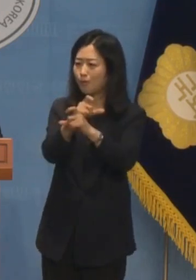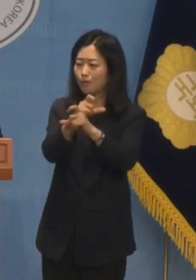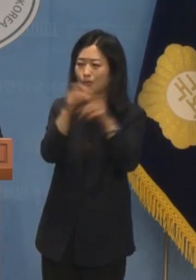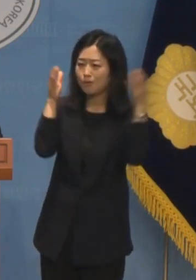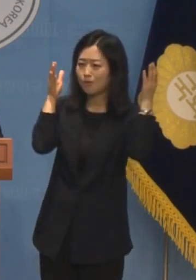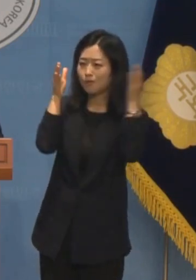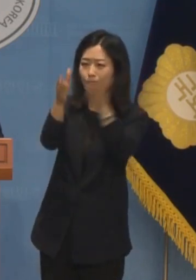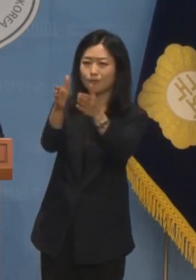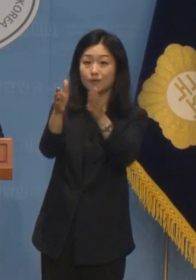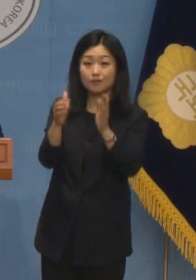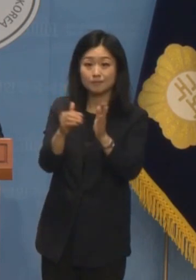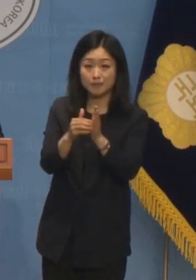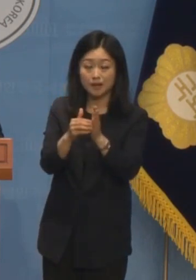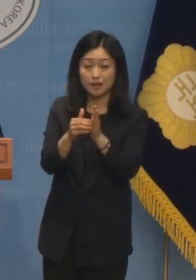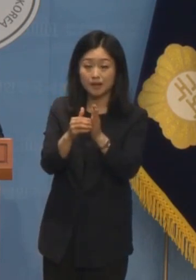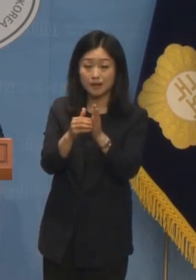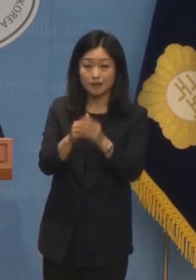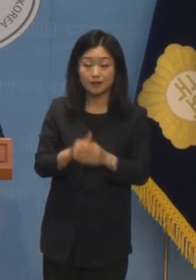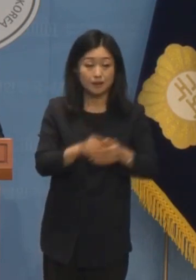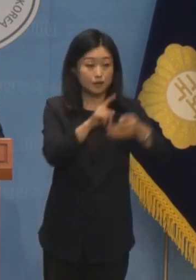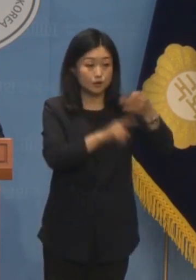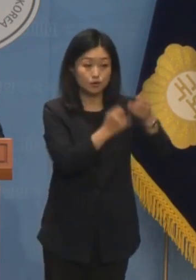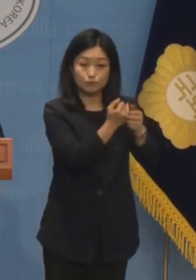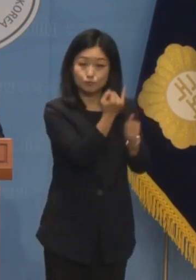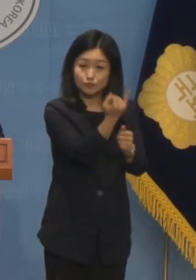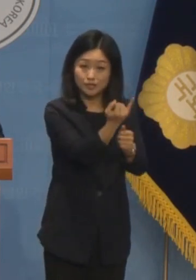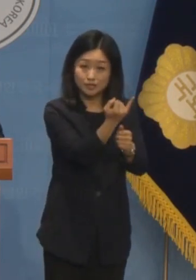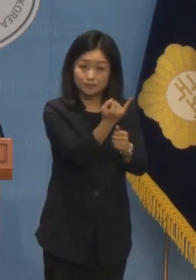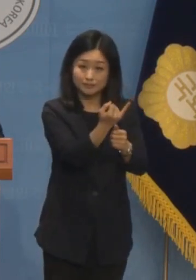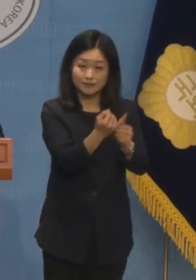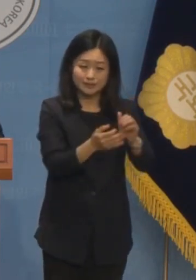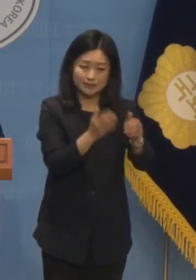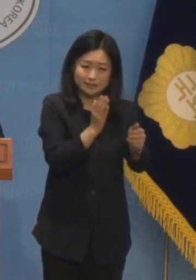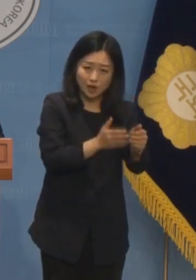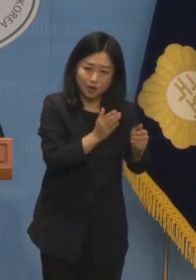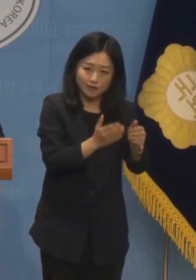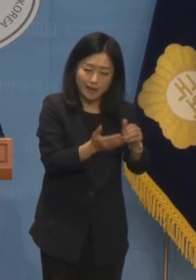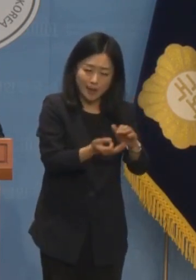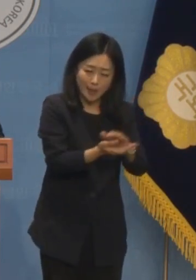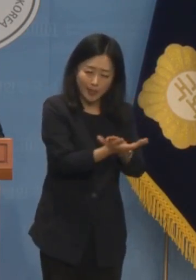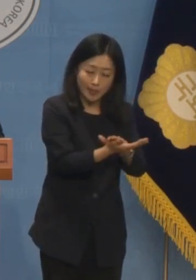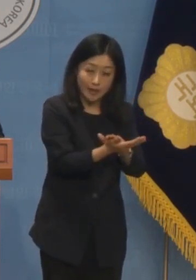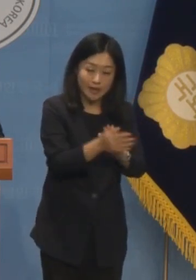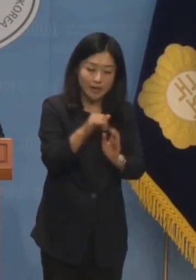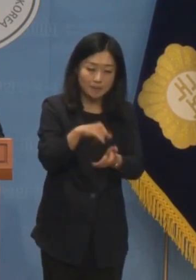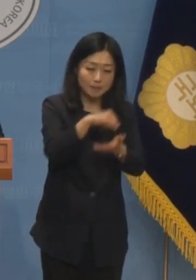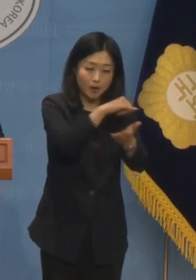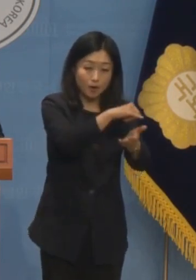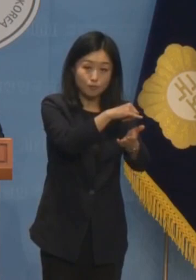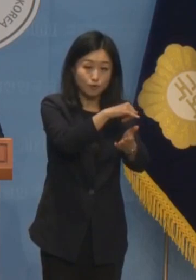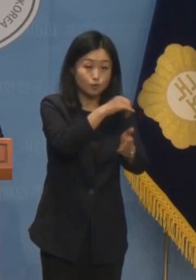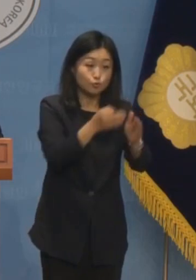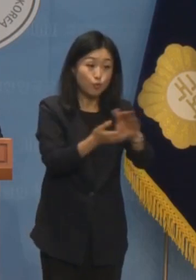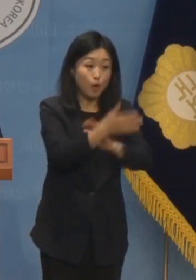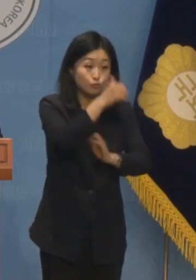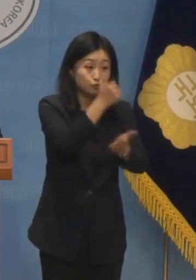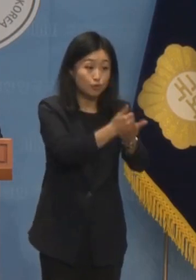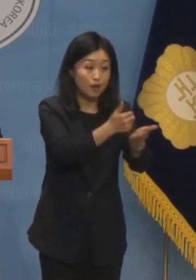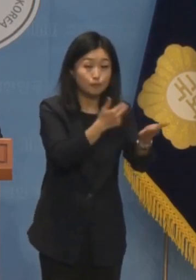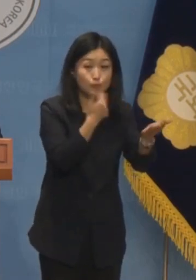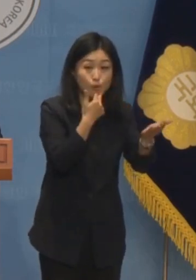겨눴습니다. 김건희 여사가 청탁의 대가가 받은 명품백은 뇌물죄는 적용도